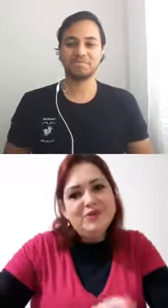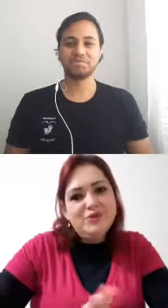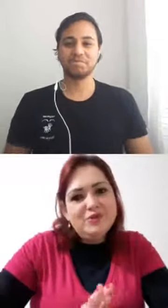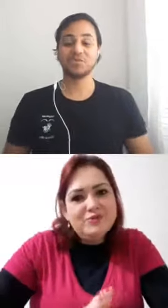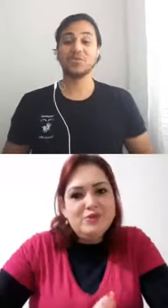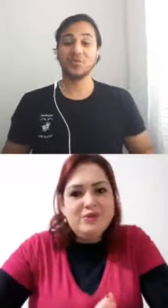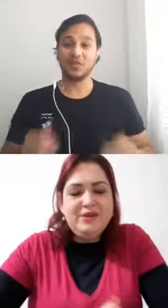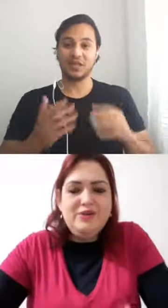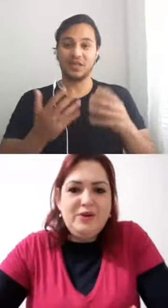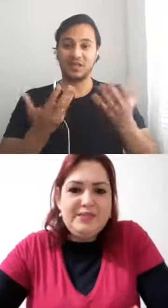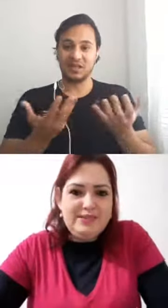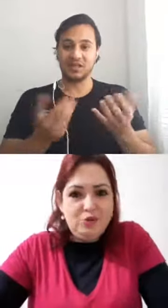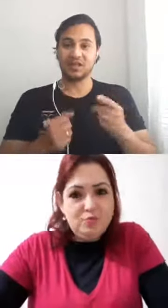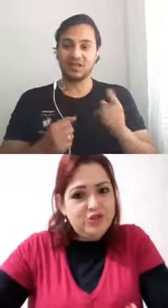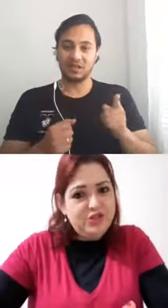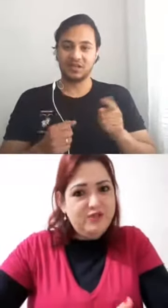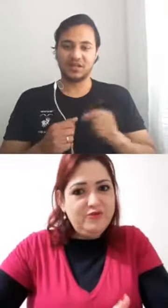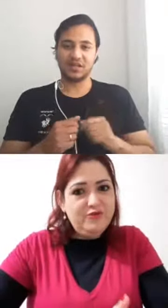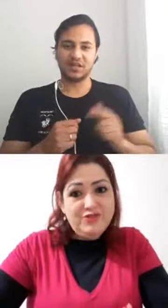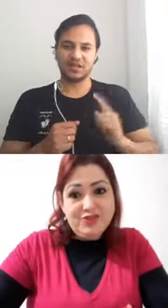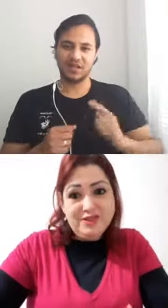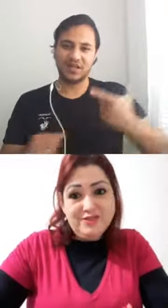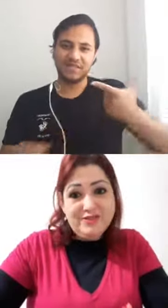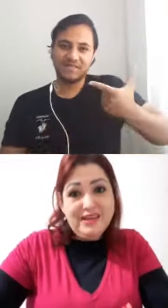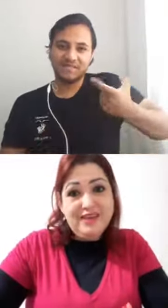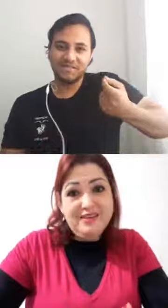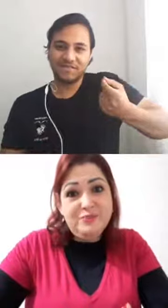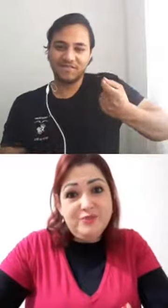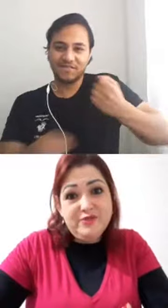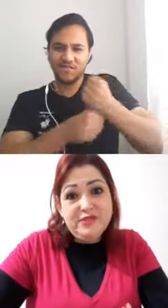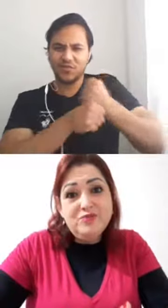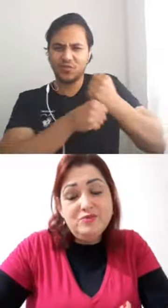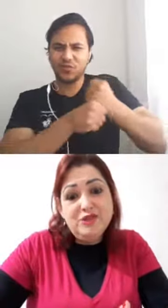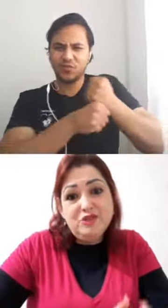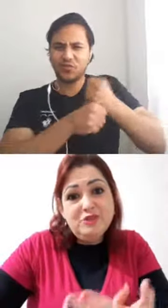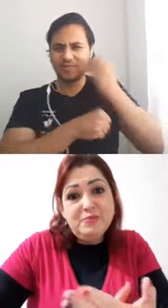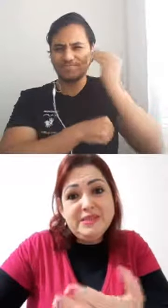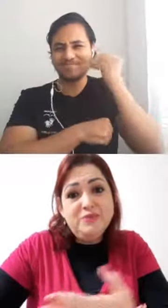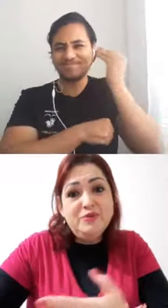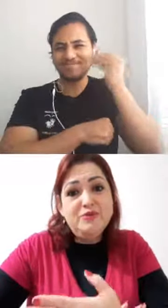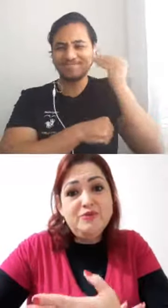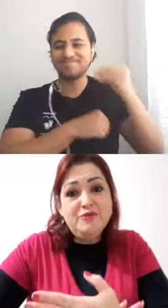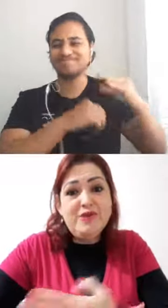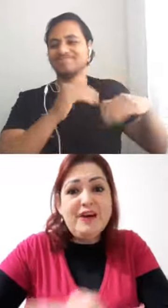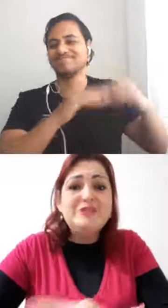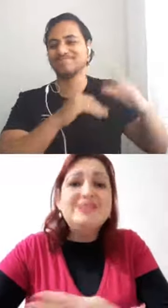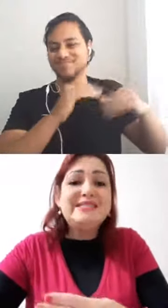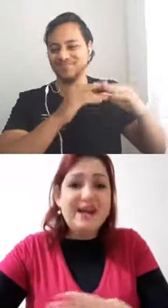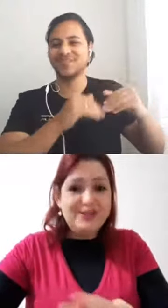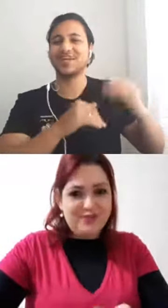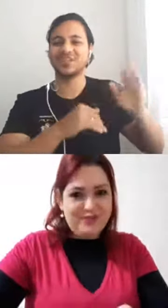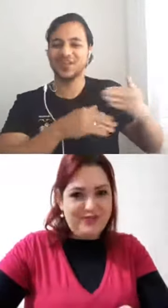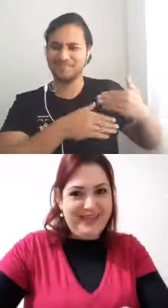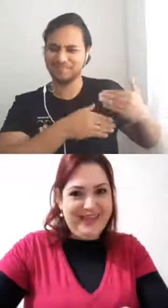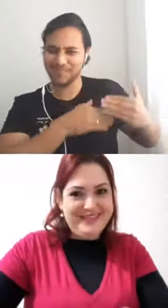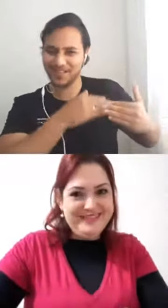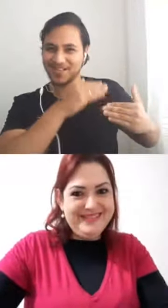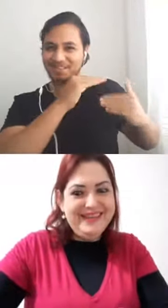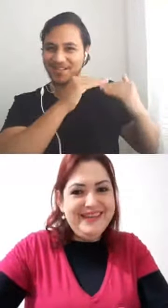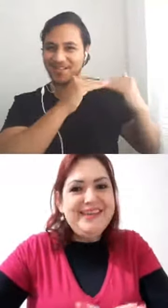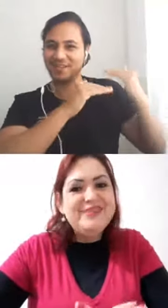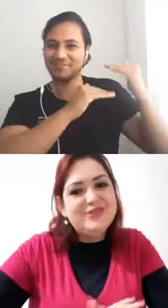Então, igual assim, como eu já tenho 20 anos, né, de profissão, então eu já passei por vários estágios